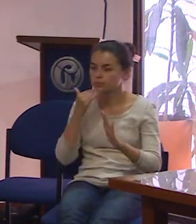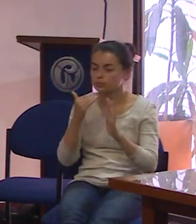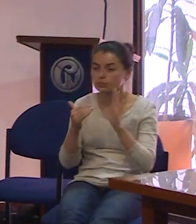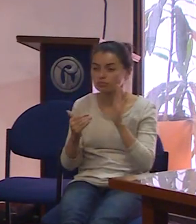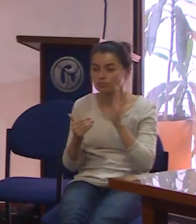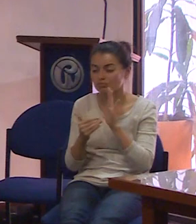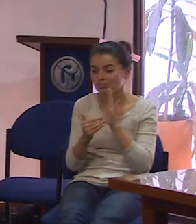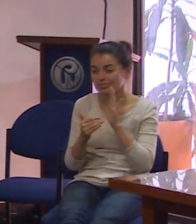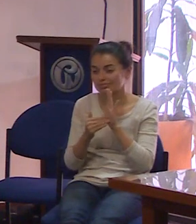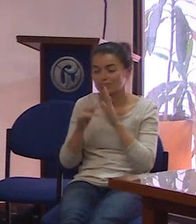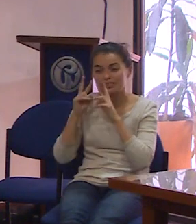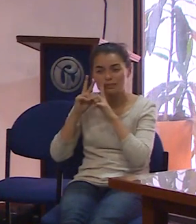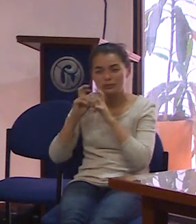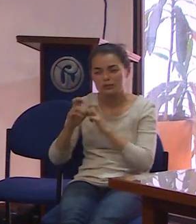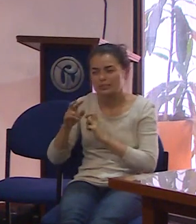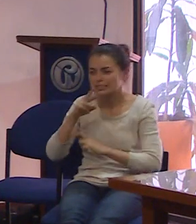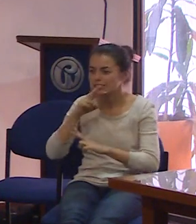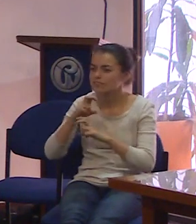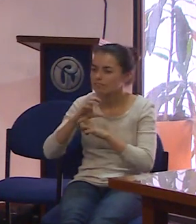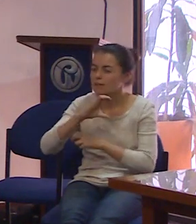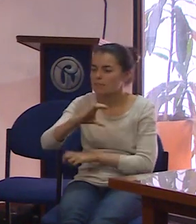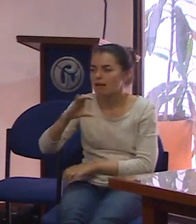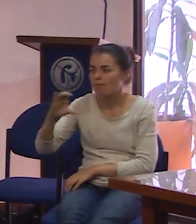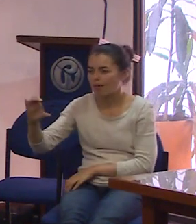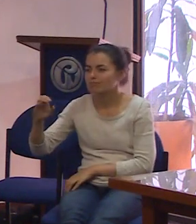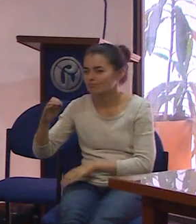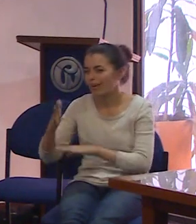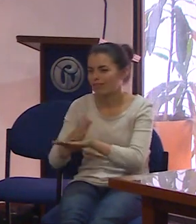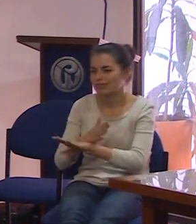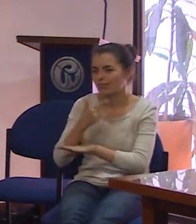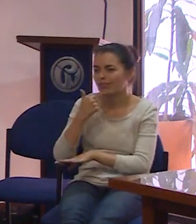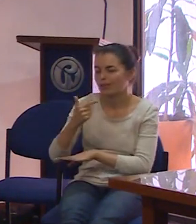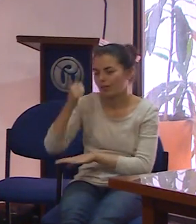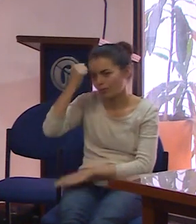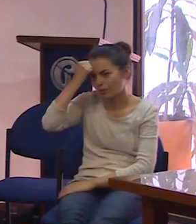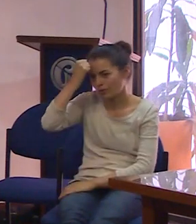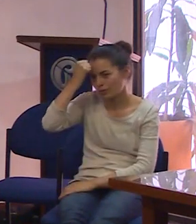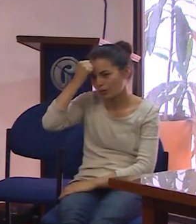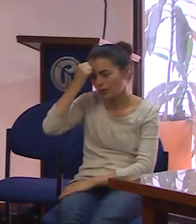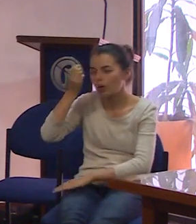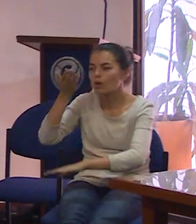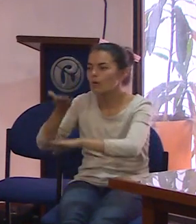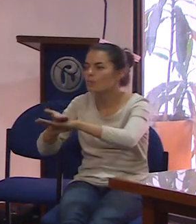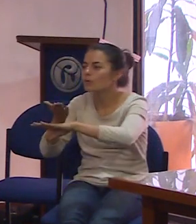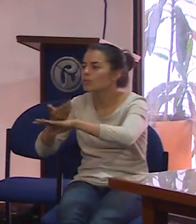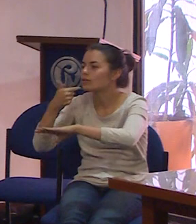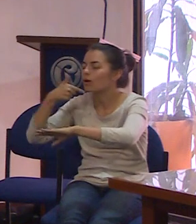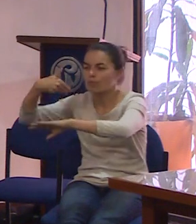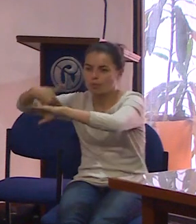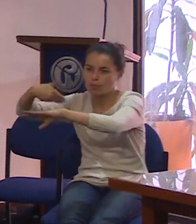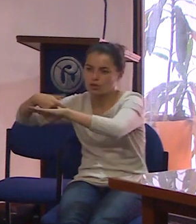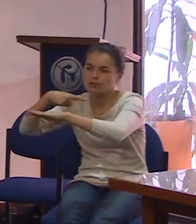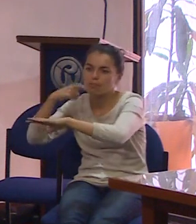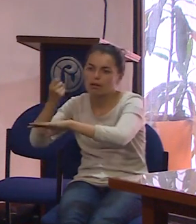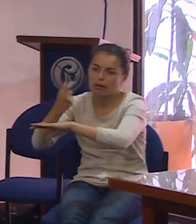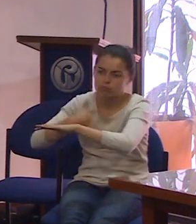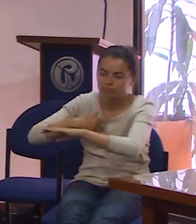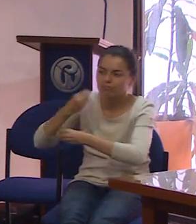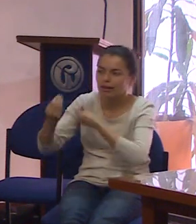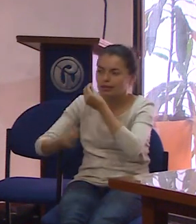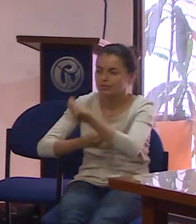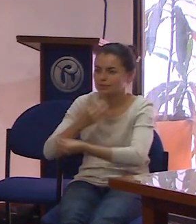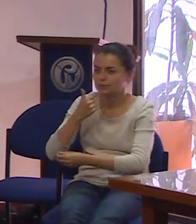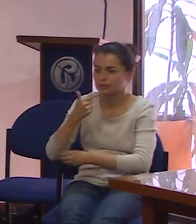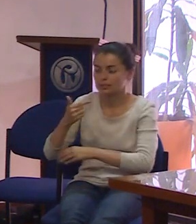complicado por el asunto de costos, lo que tiene que ver con la propuesta, la pregunta que tú haces. Sin embargo, como dice la